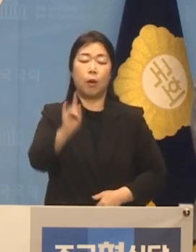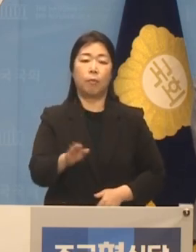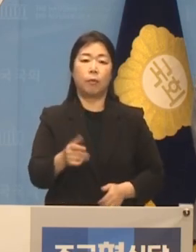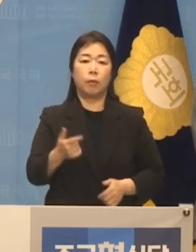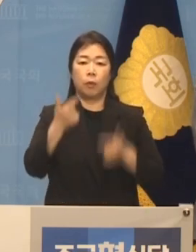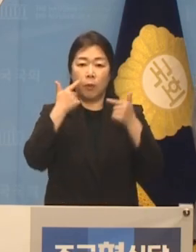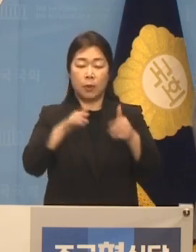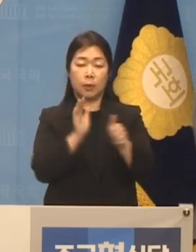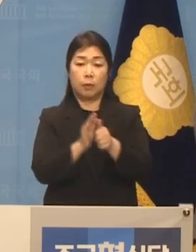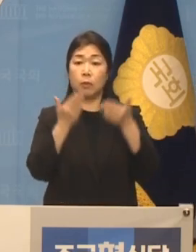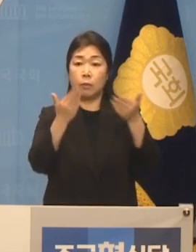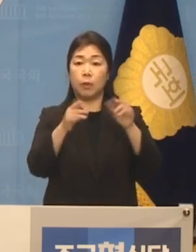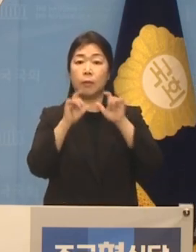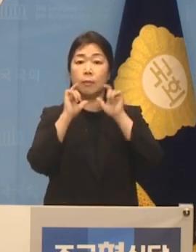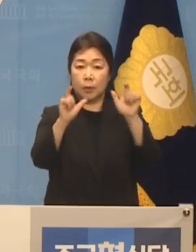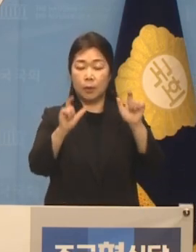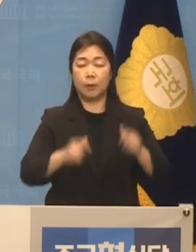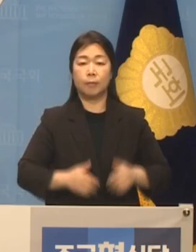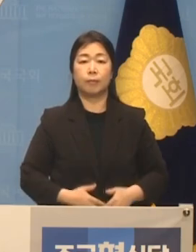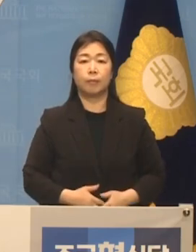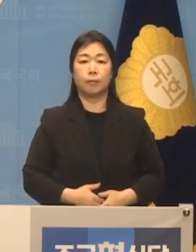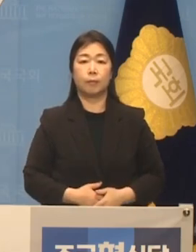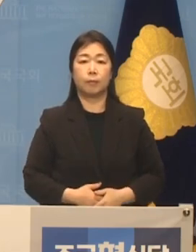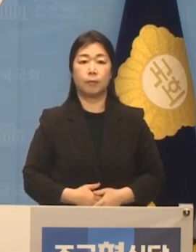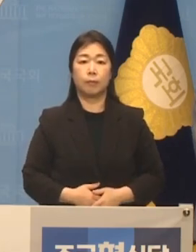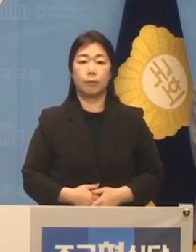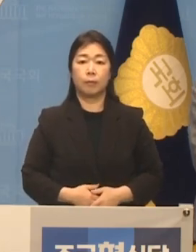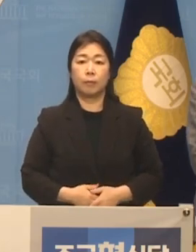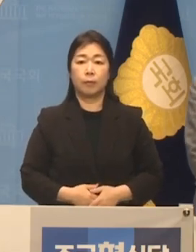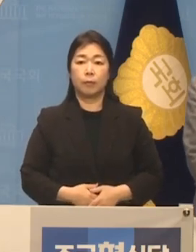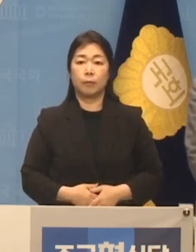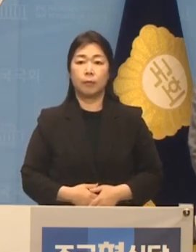강력히 지지합니다. 고맙습니다.